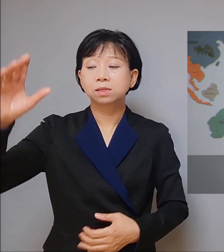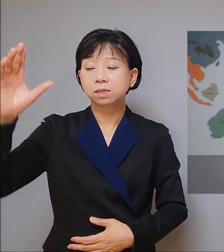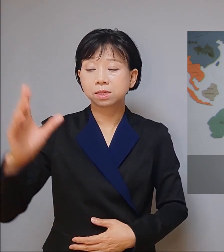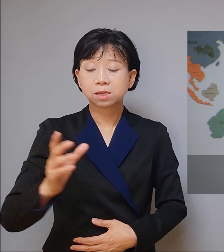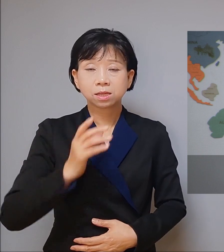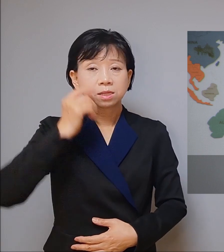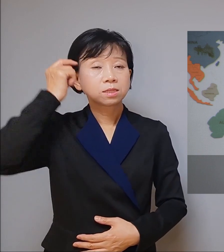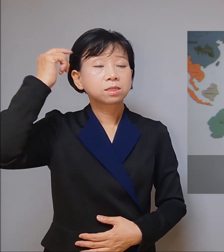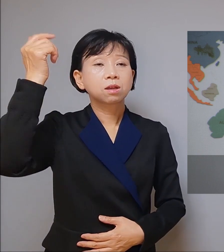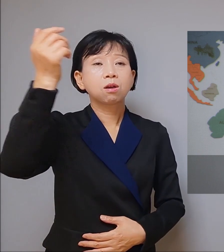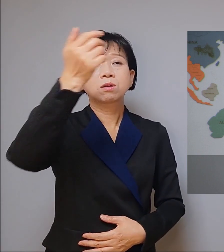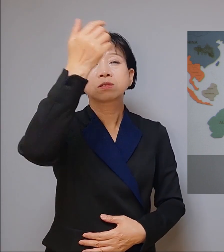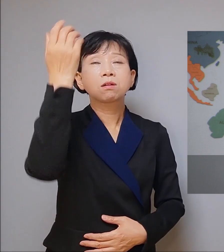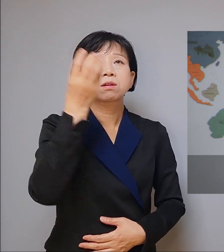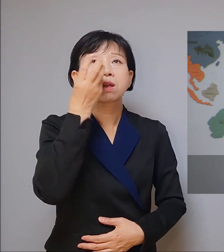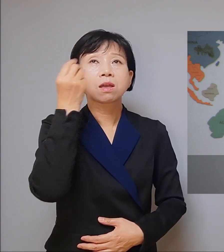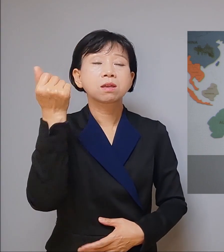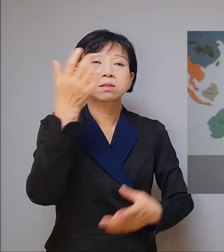마르니